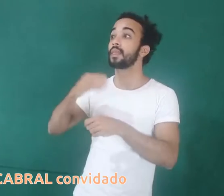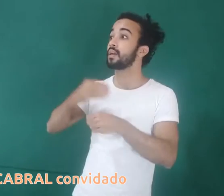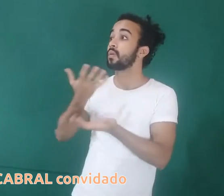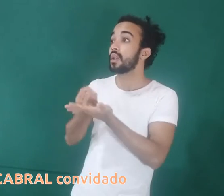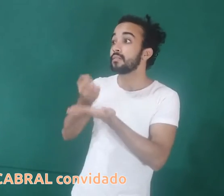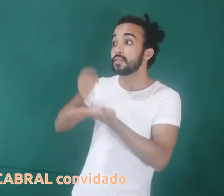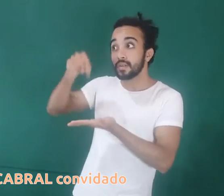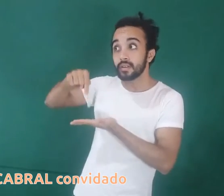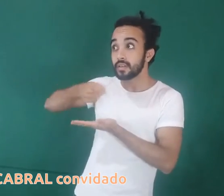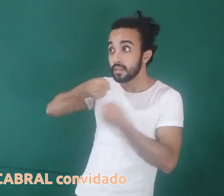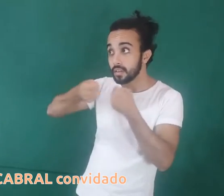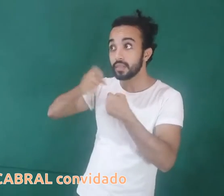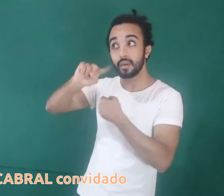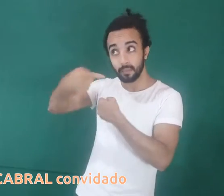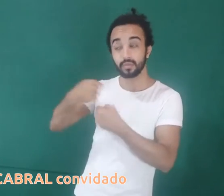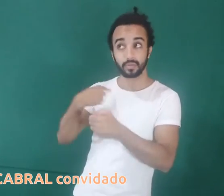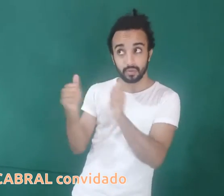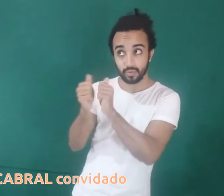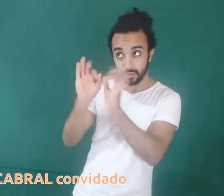um podcast, uma entrevista, mas daqui a pouco a gente tá junto, tá?